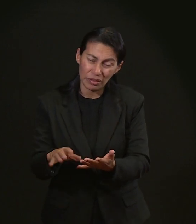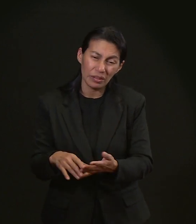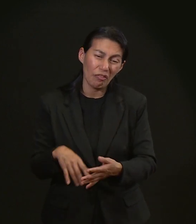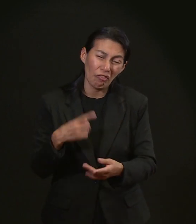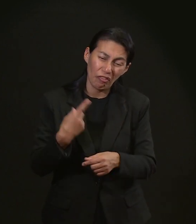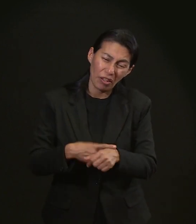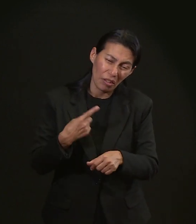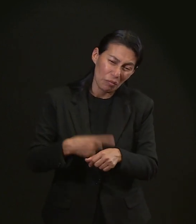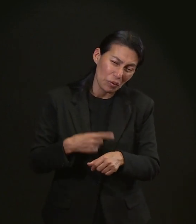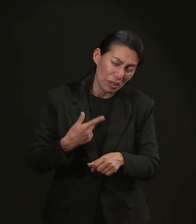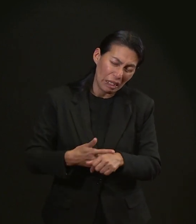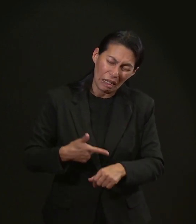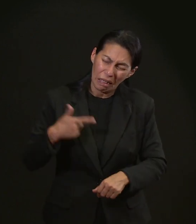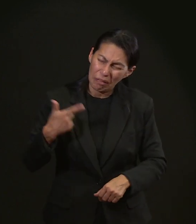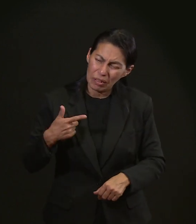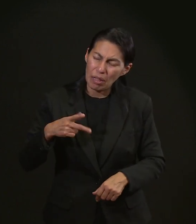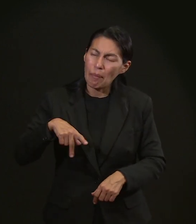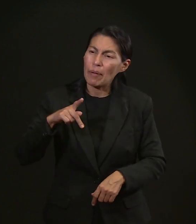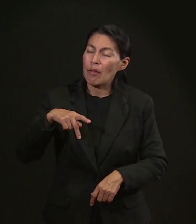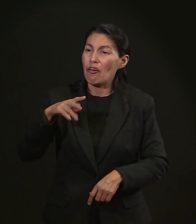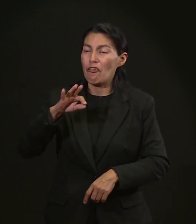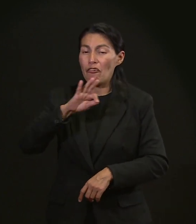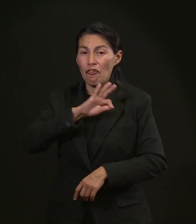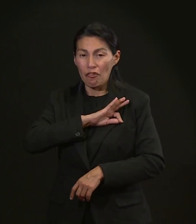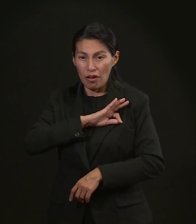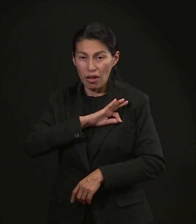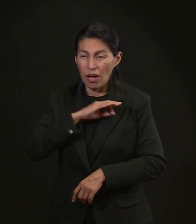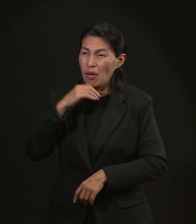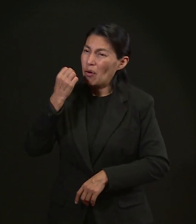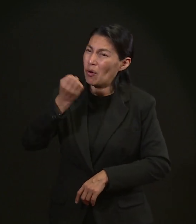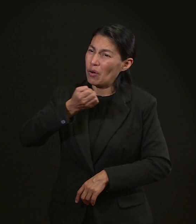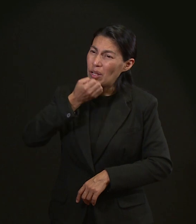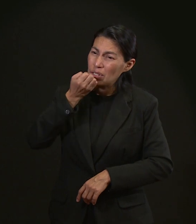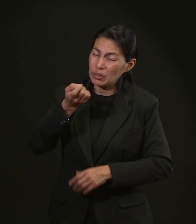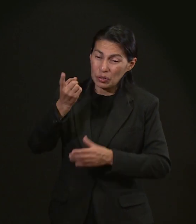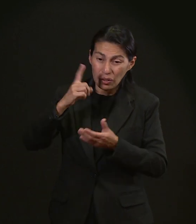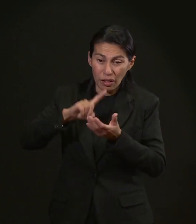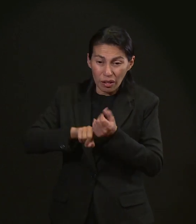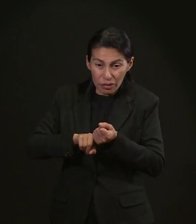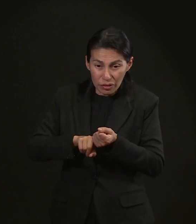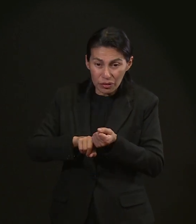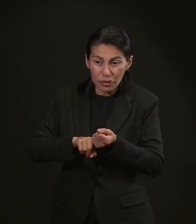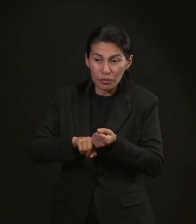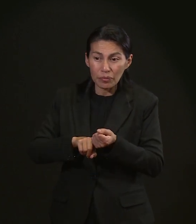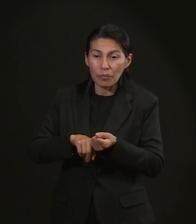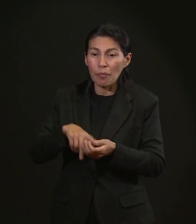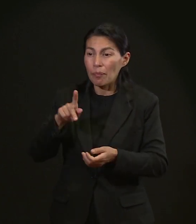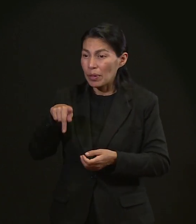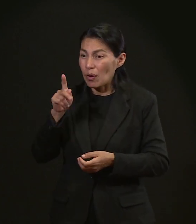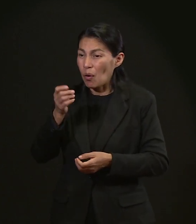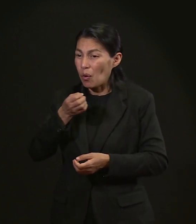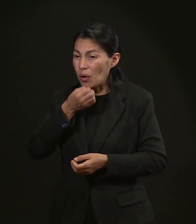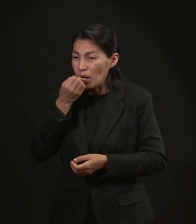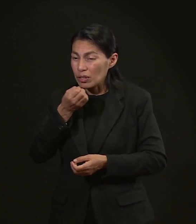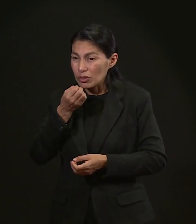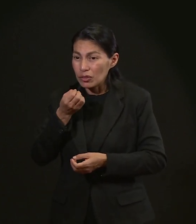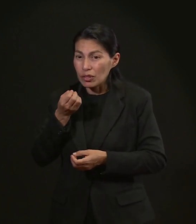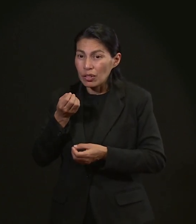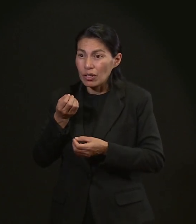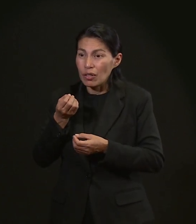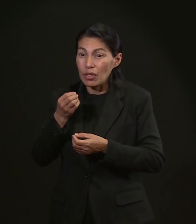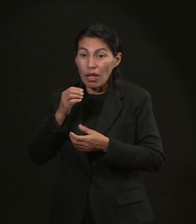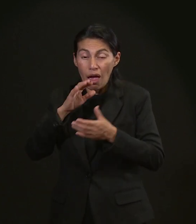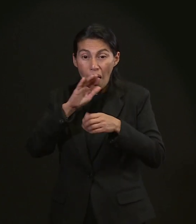cama pero había una fe había una adoración interna pero una oración también